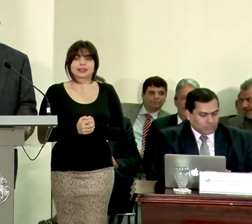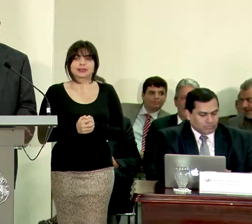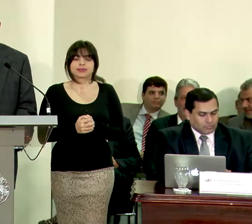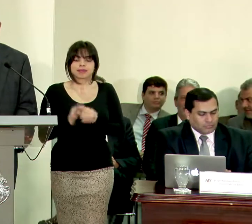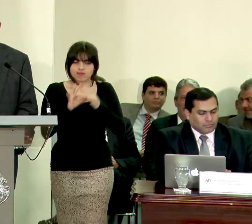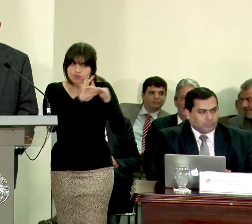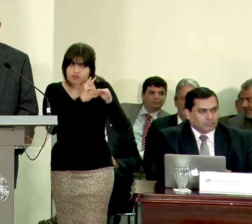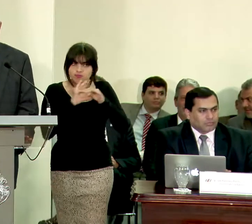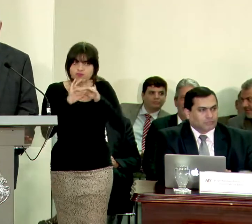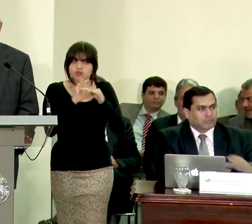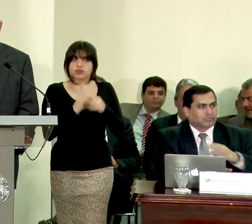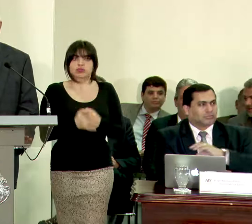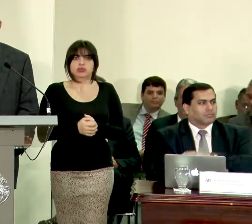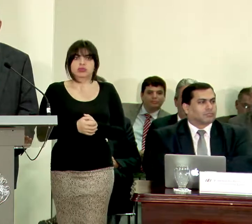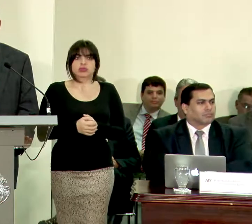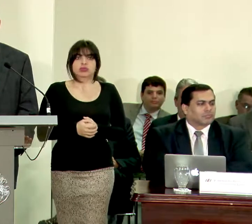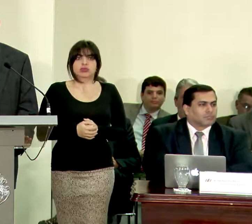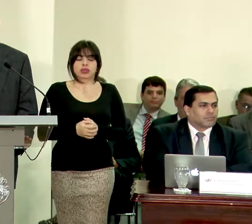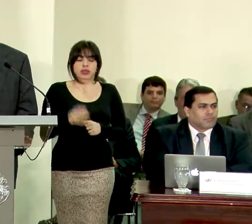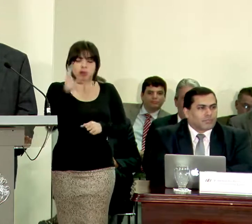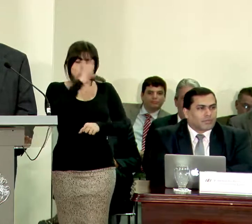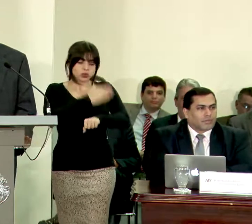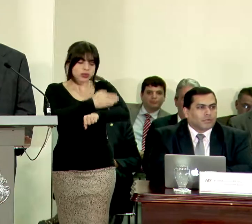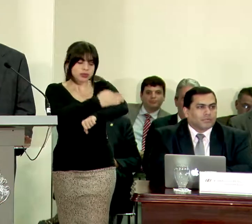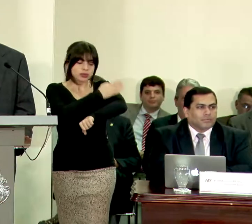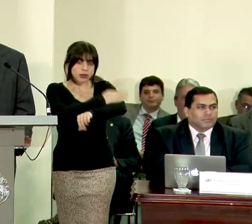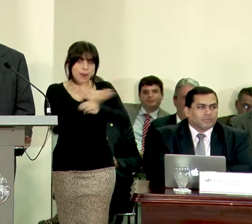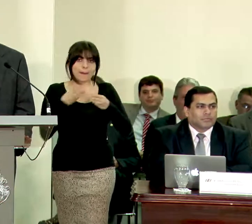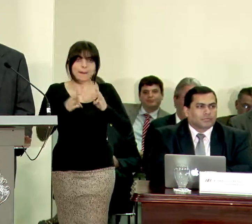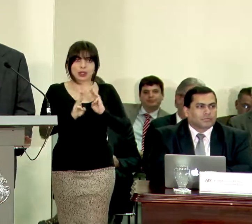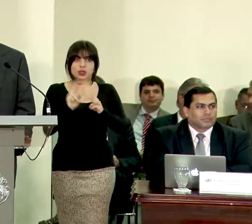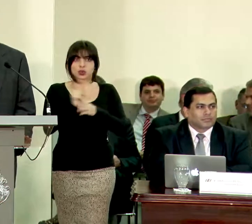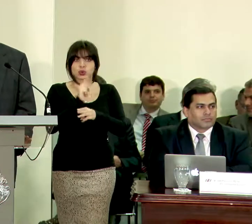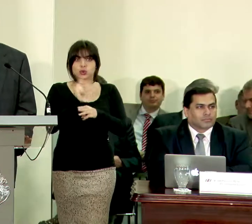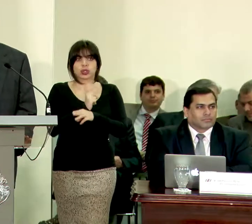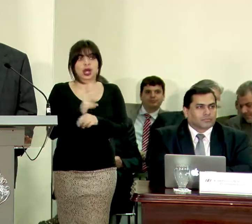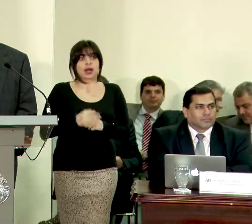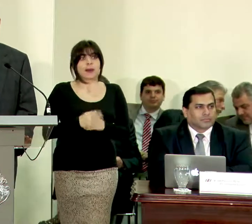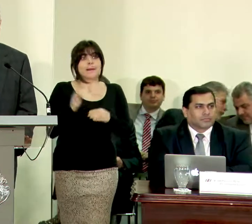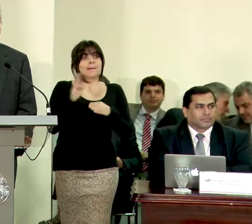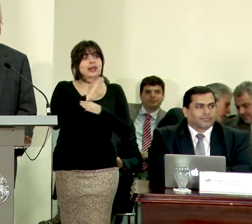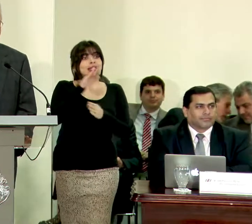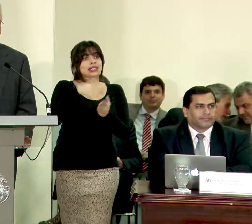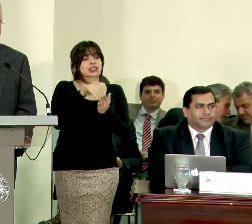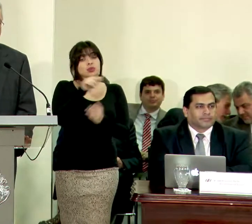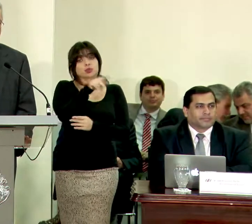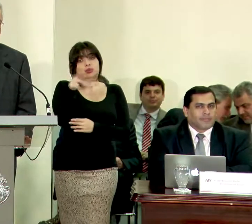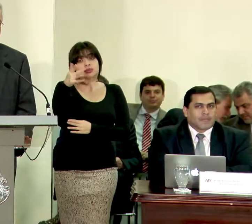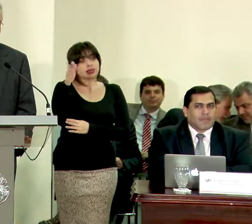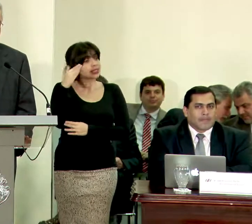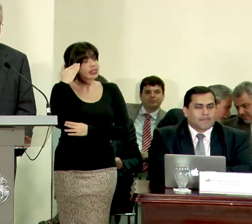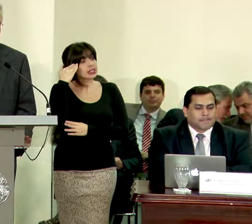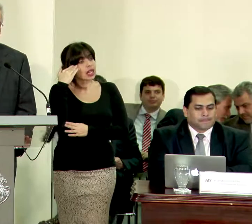una mayor coordinación y mejorar los mecanismos que eso implica. El Banco Central, como ustedes saben,